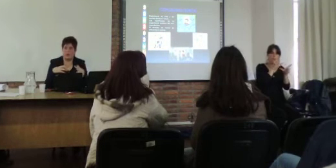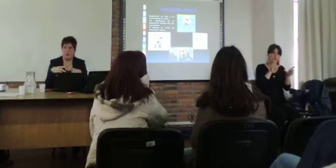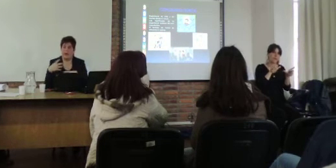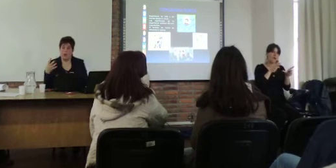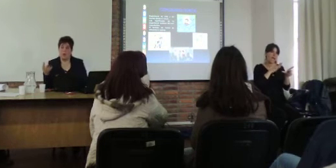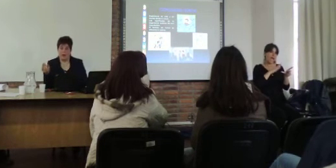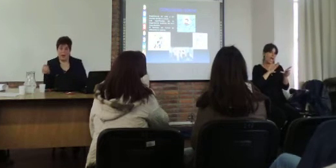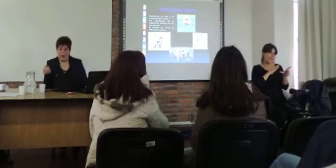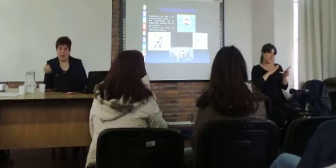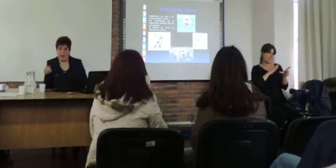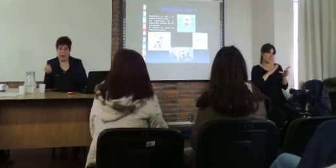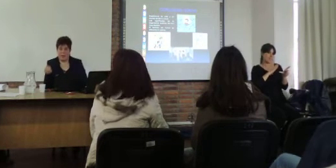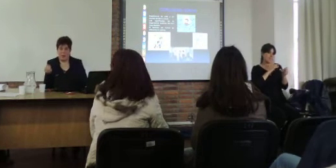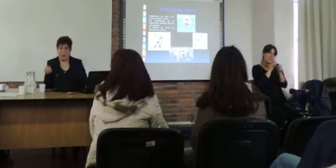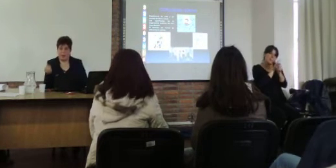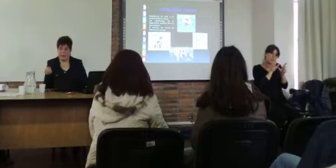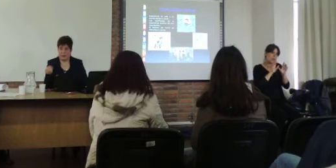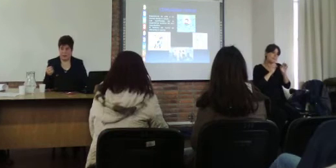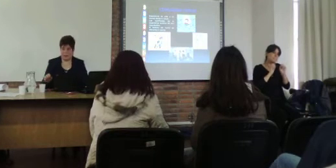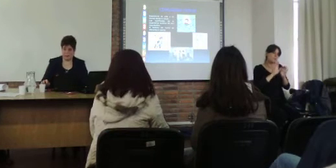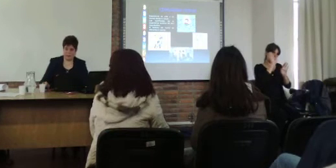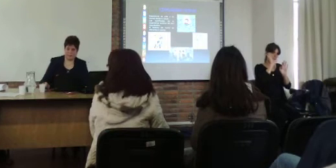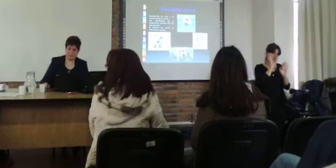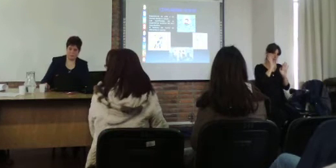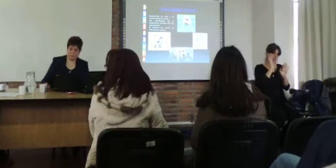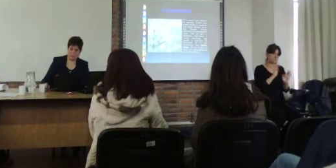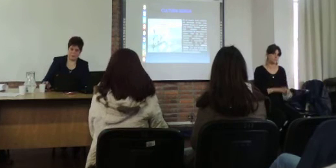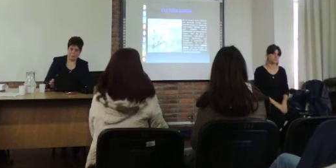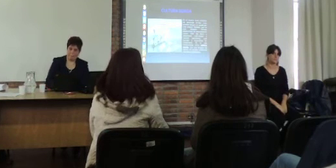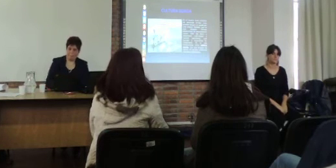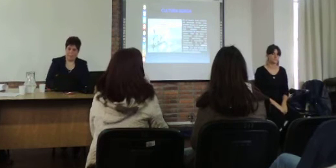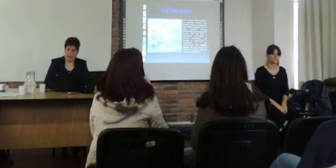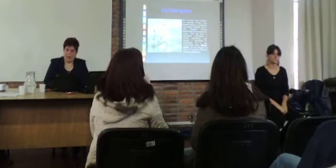humor y su lengua propiamente dicha.